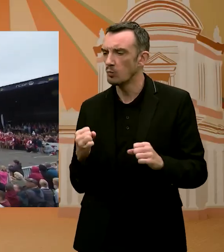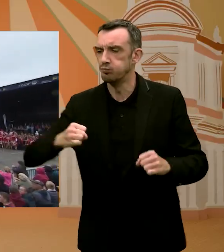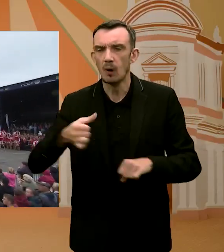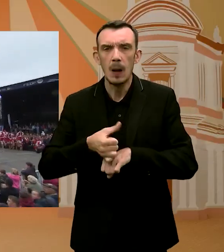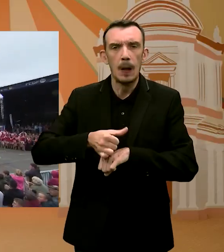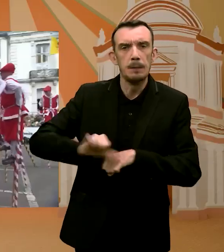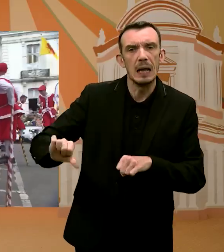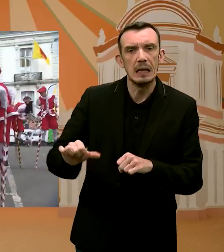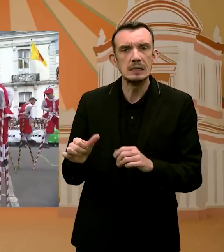sont permis?